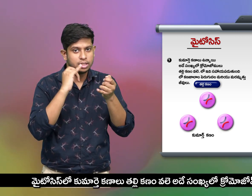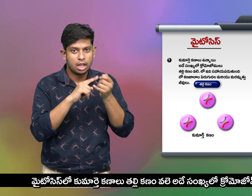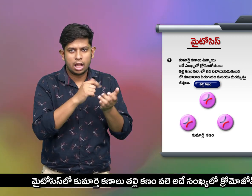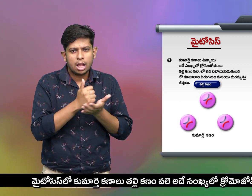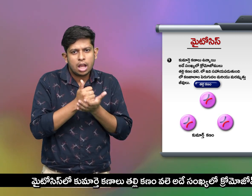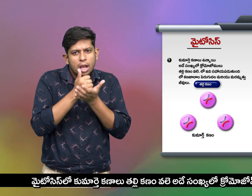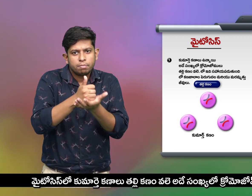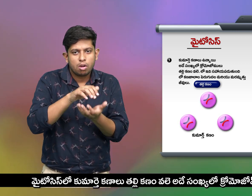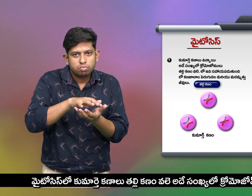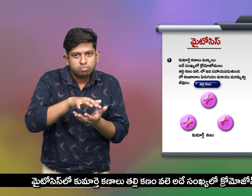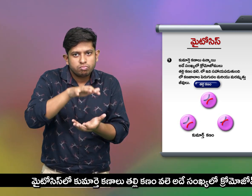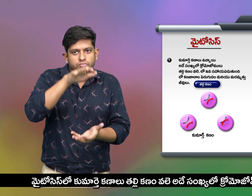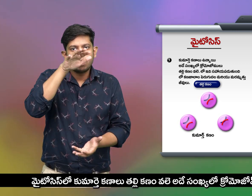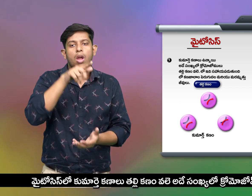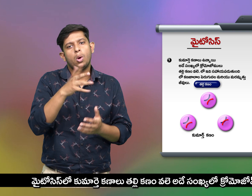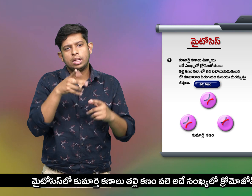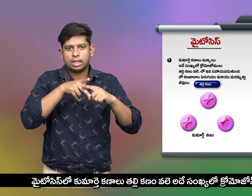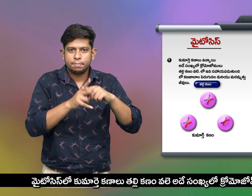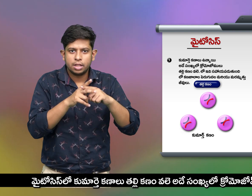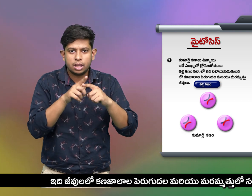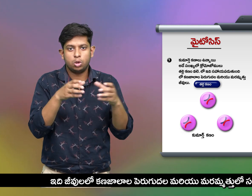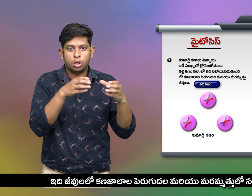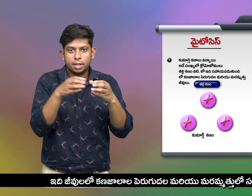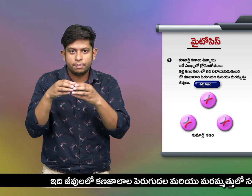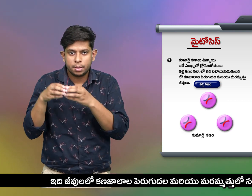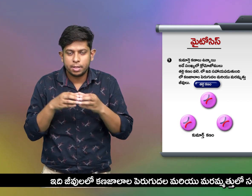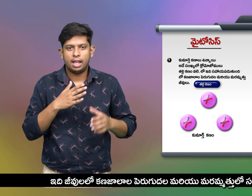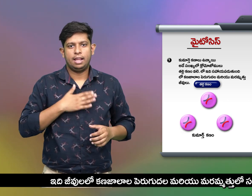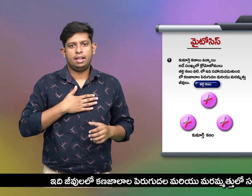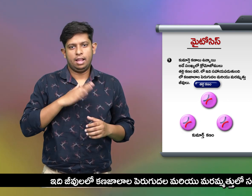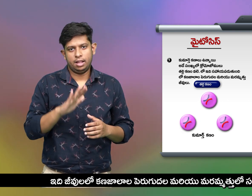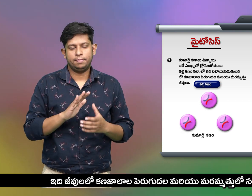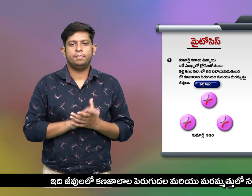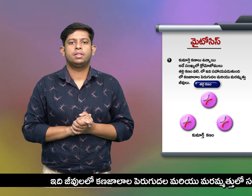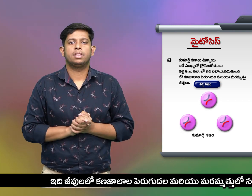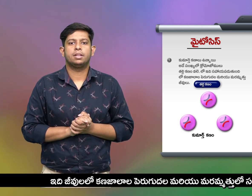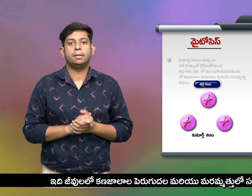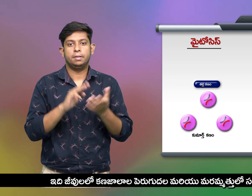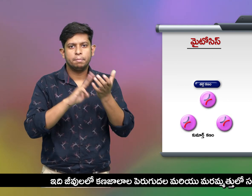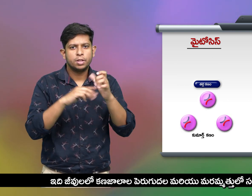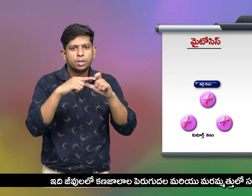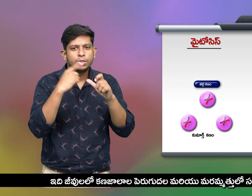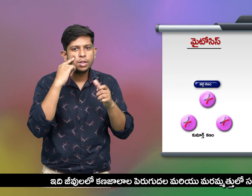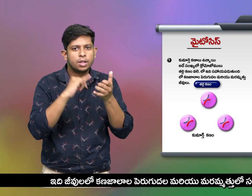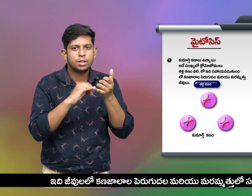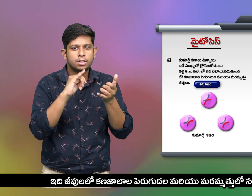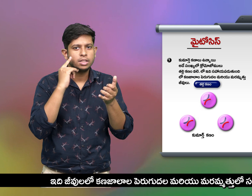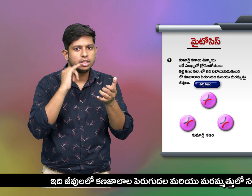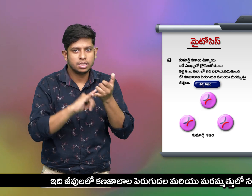అదే సంఖ్యలో క్రోమోజోమ్లను కలిగి ఉంటాయి. ఇది జీవులలో కణజాలాల పెరుగుదల మరియు